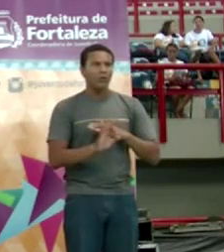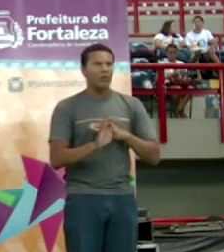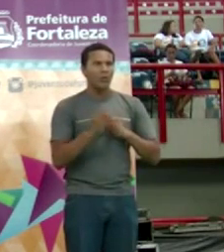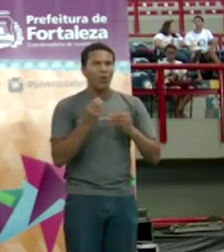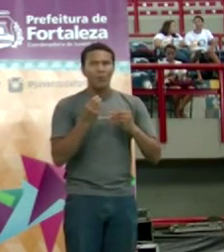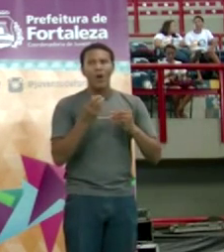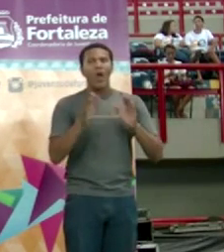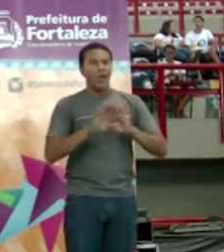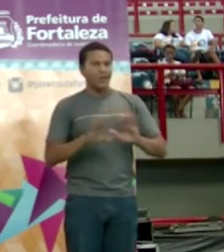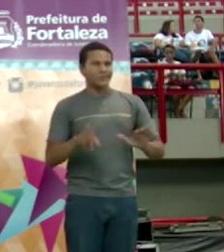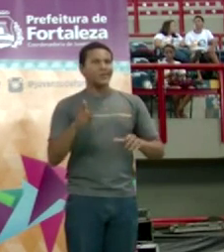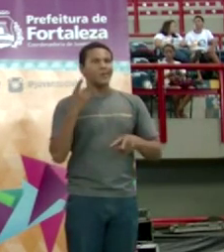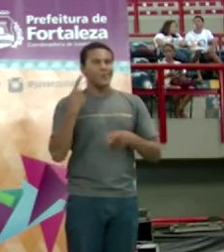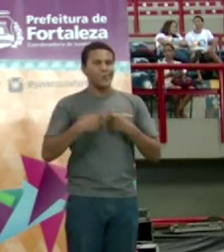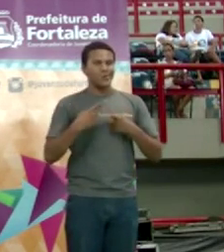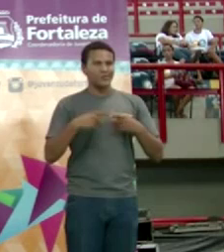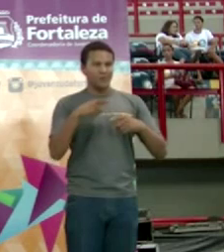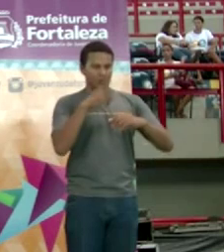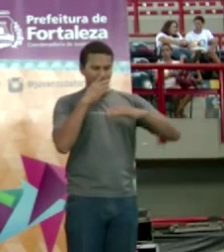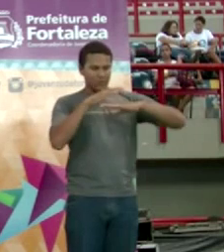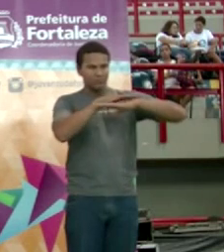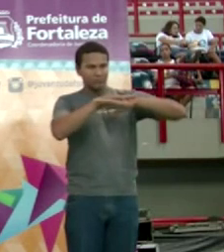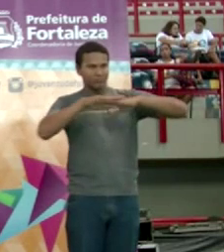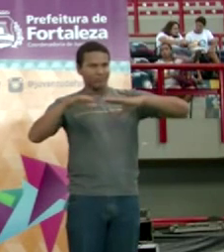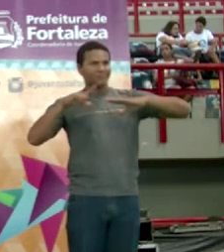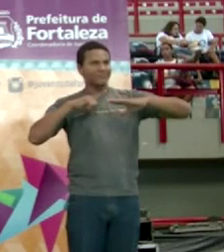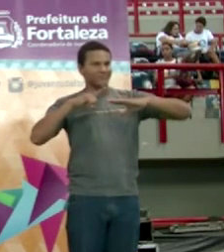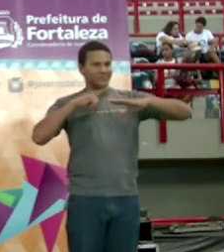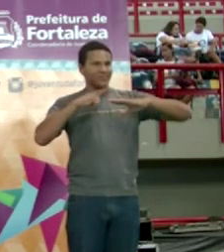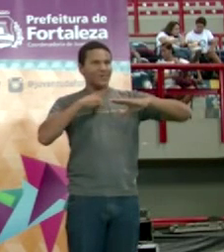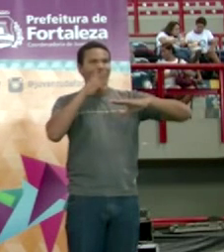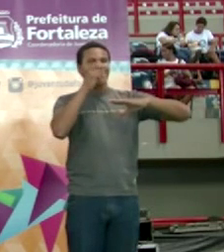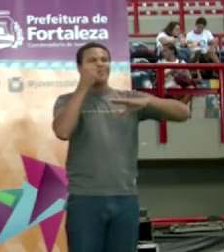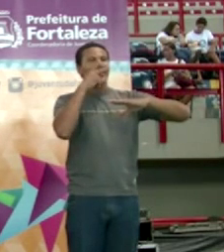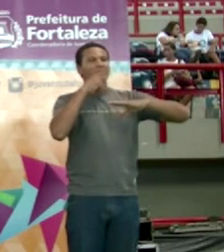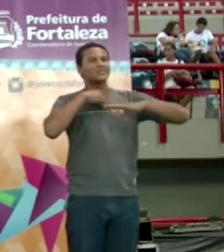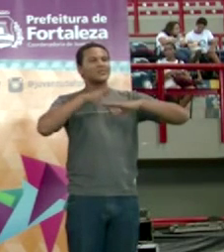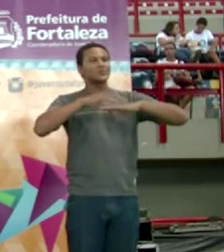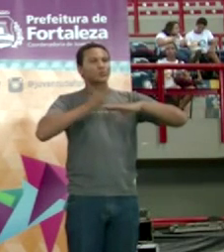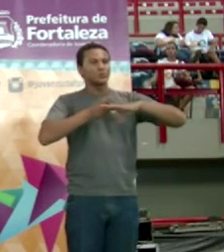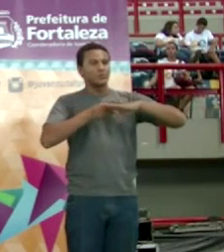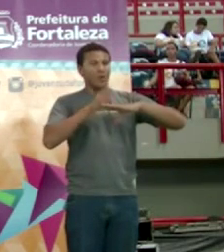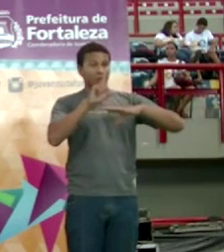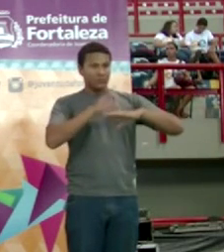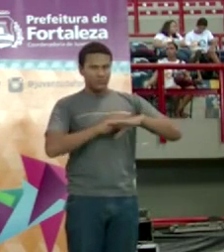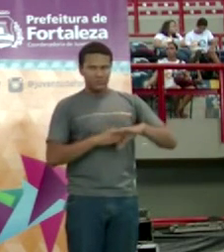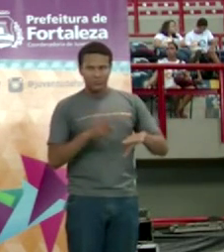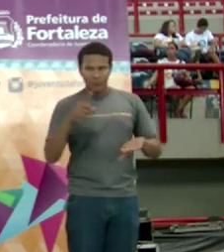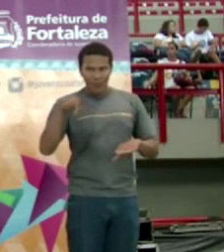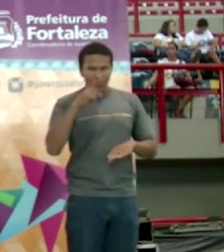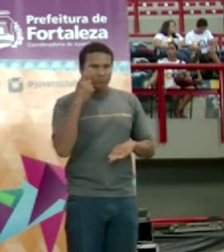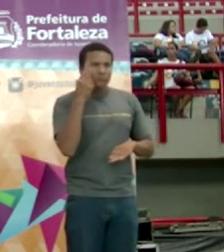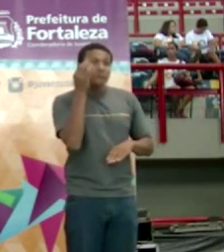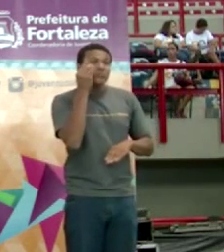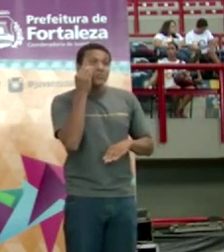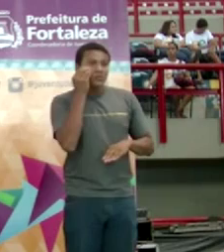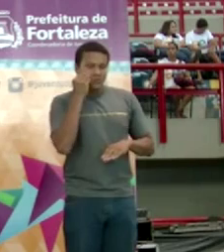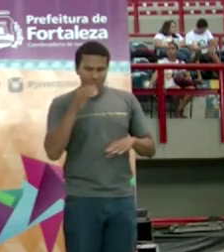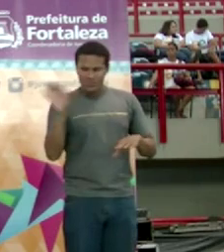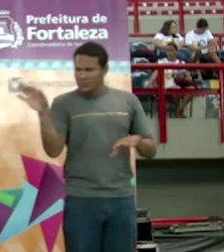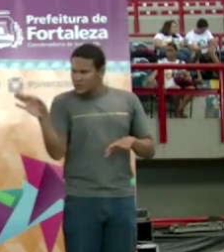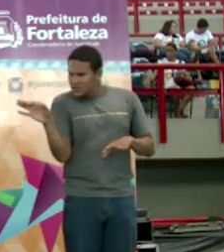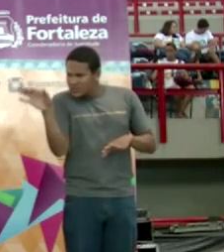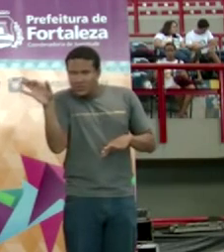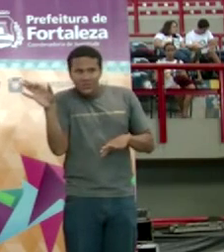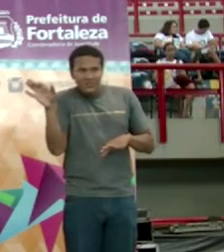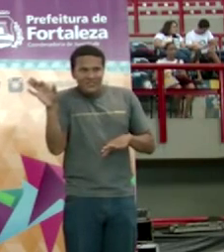na superfície. Aí você vai pegar o detergente e vai jogar uma gotinha de detergente dentro dessa água